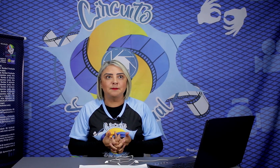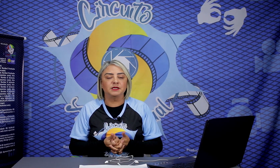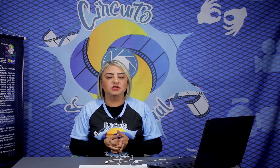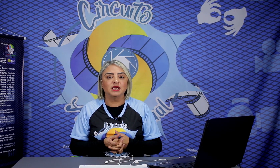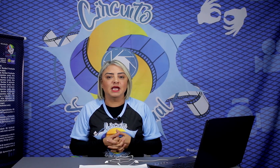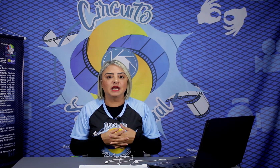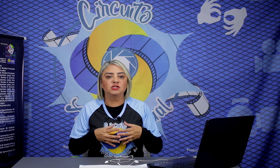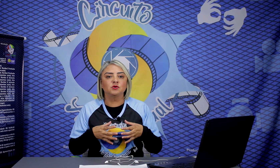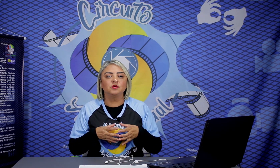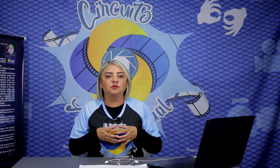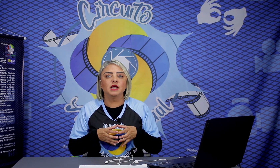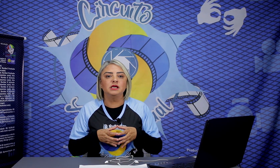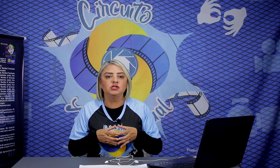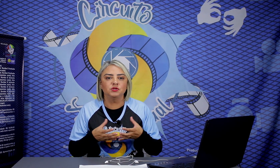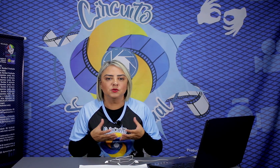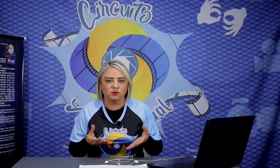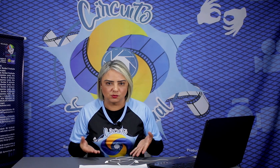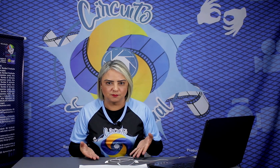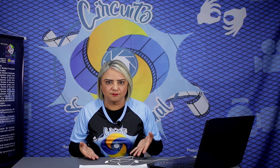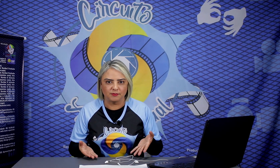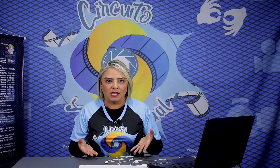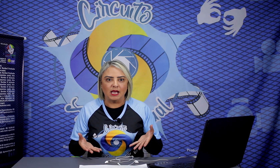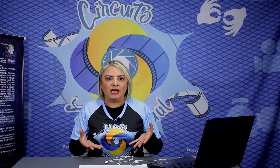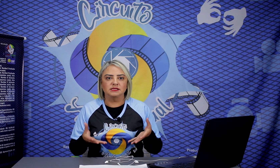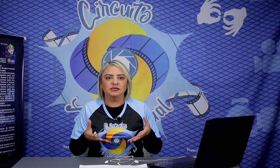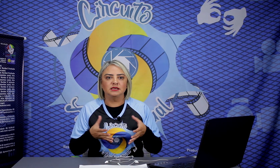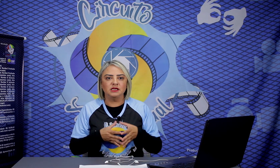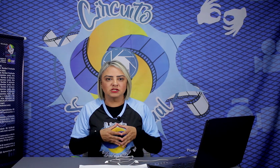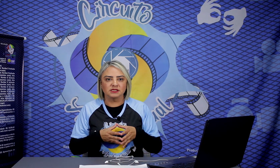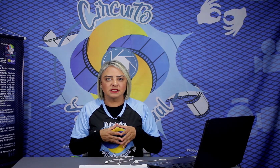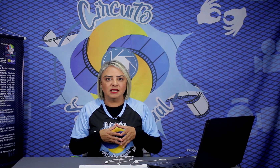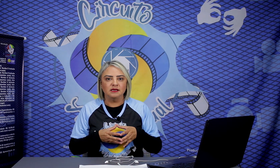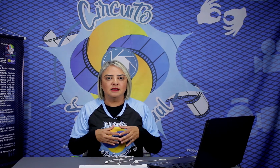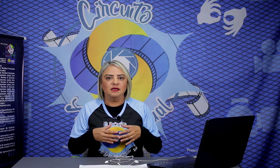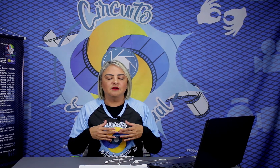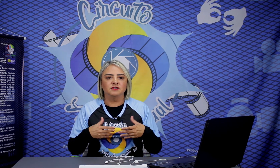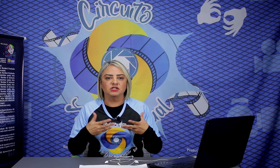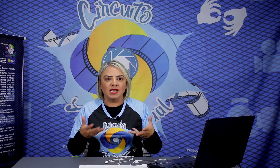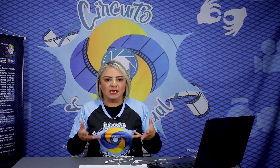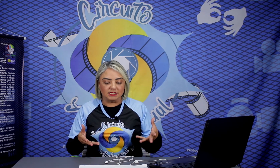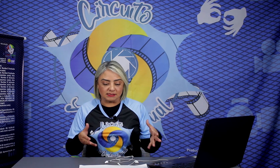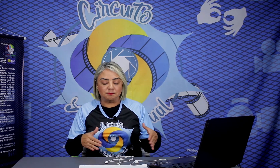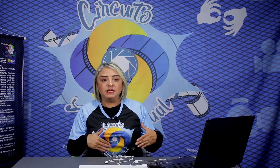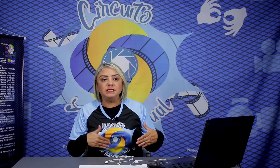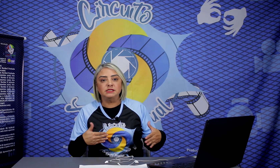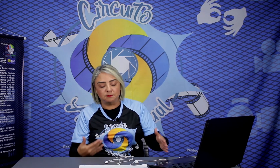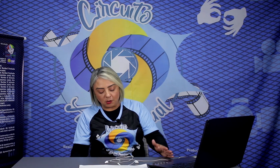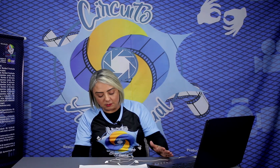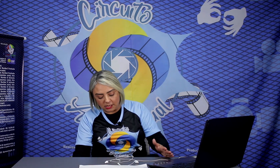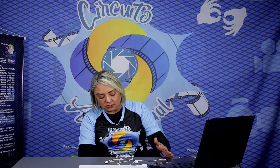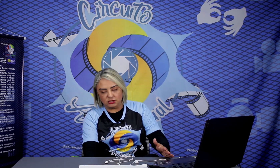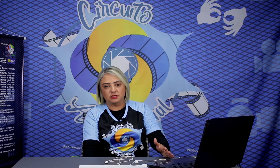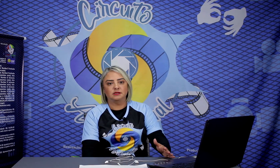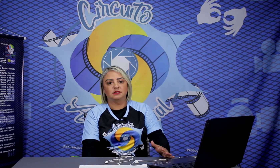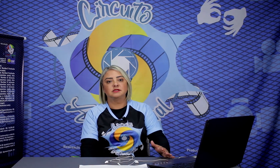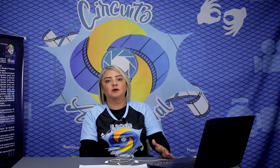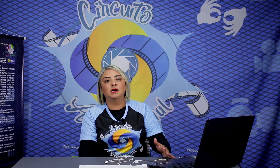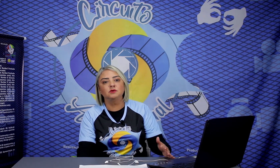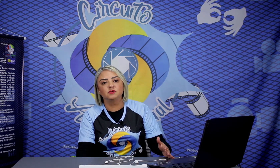intérprete era de cunho religioso. As igrejas, né, evangélicas, principalmente, que estão anos-luz